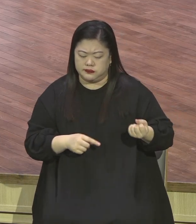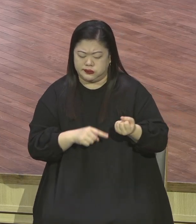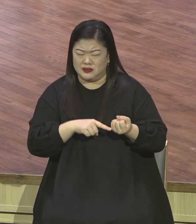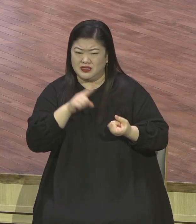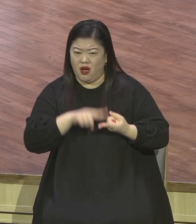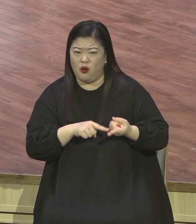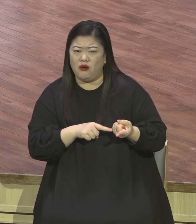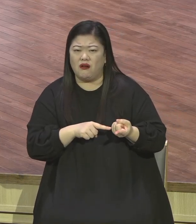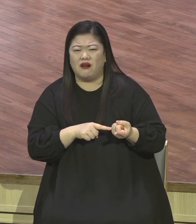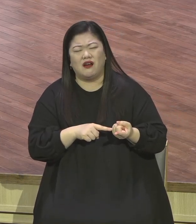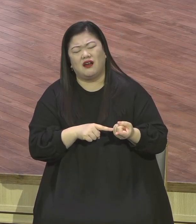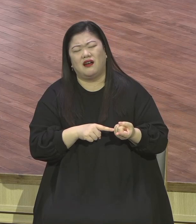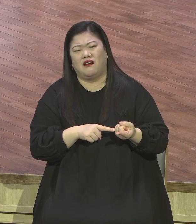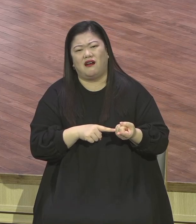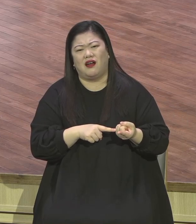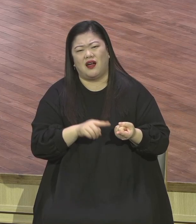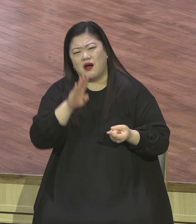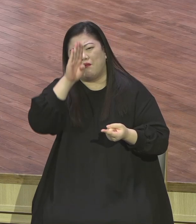걸림돌도 없이